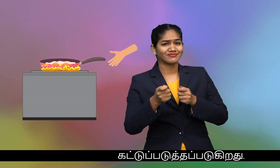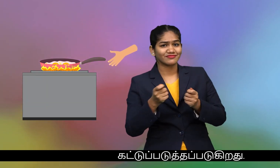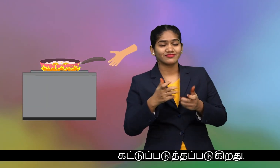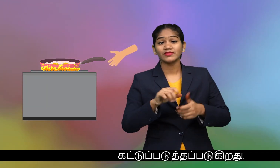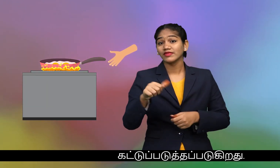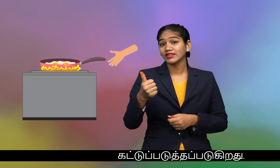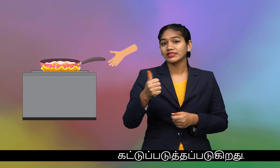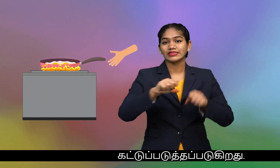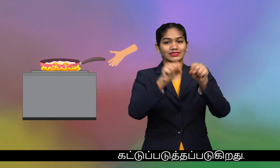கட்டுப்படுத்தப்படுகிறது.